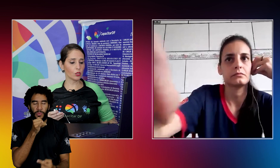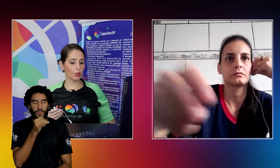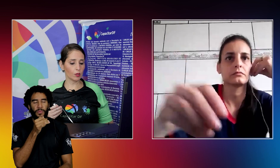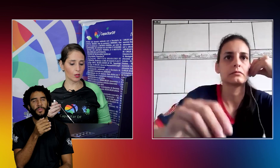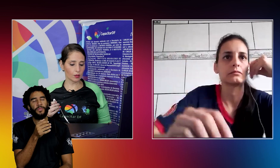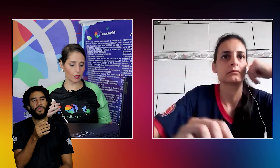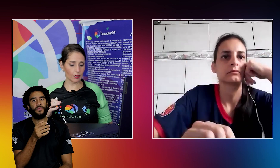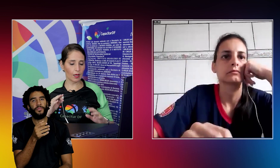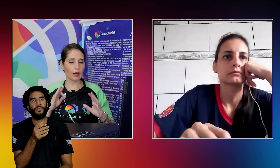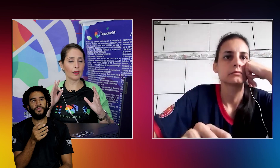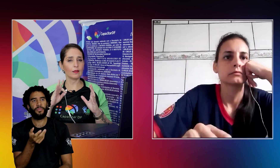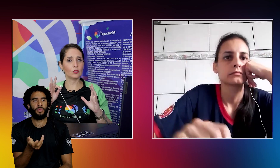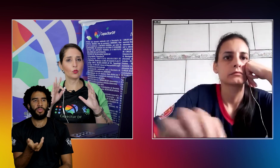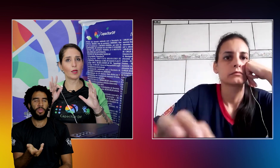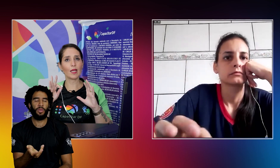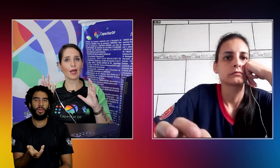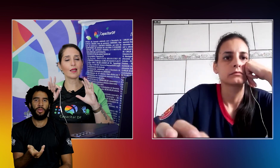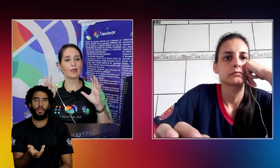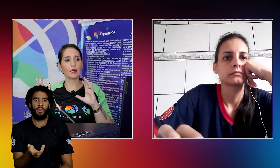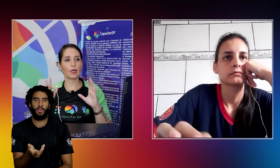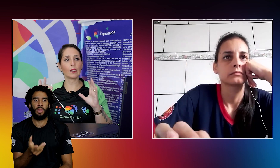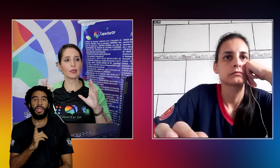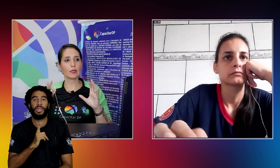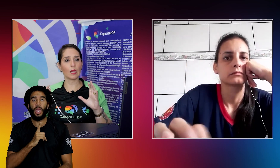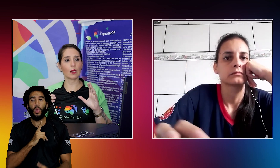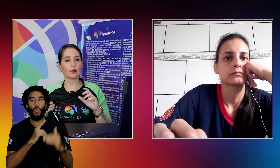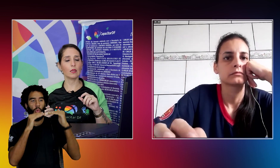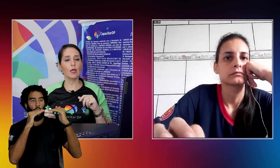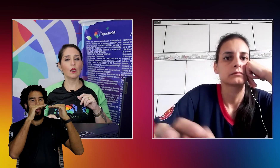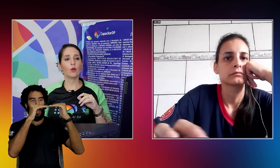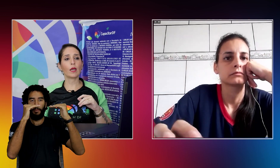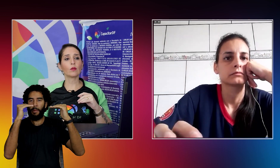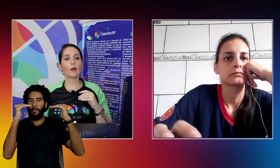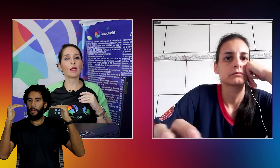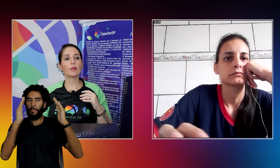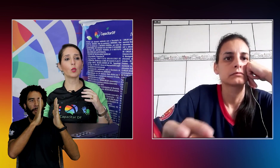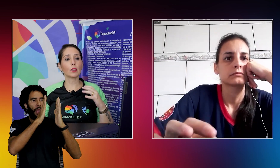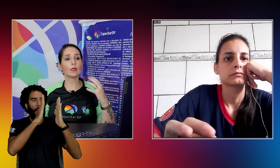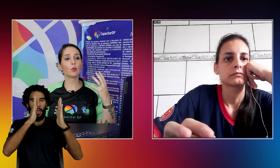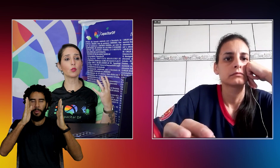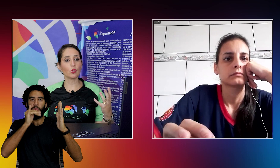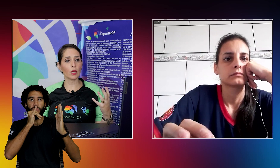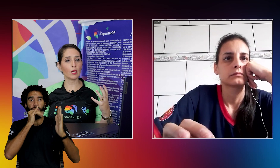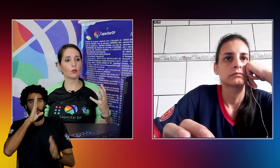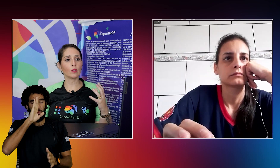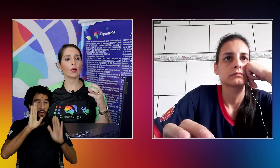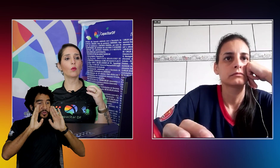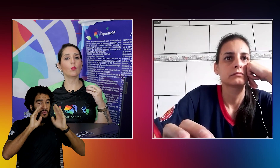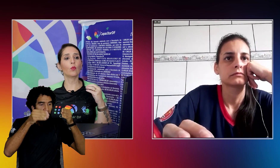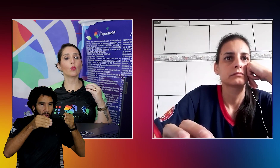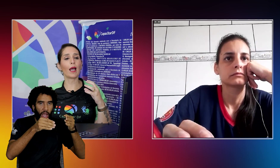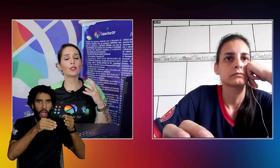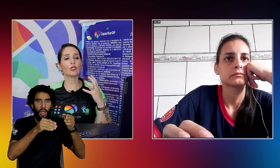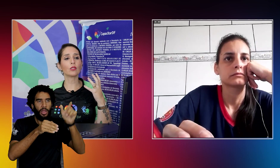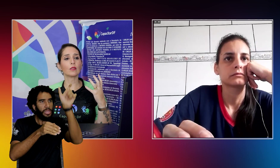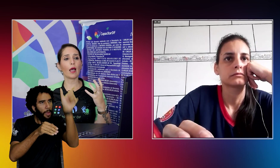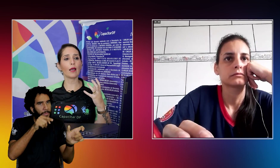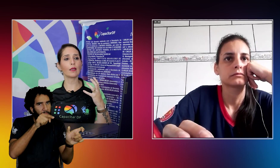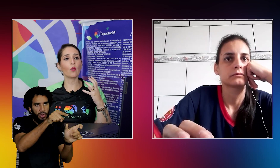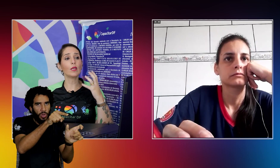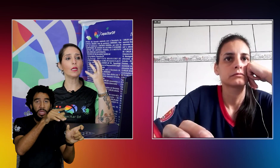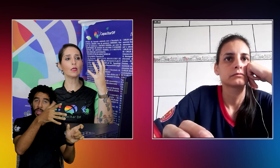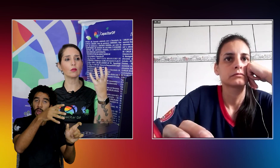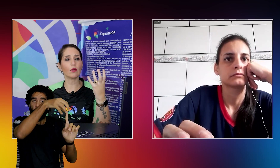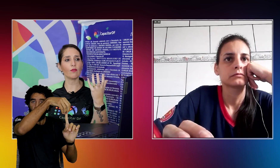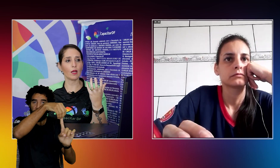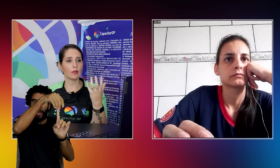gente chama de uma hierarquia, né, na sintaxe. Eu quero dar mais importância para o sujeito, então o lugar de destaque é